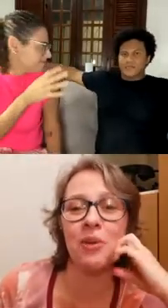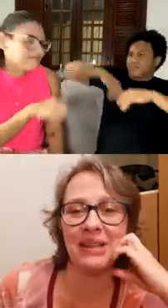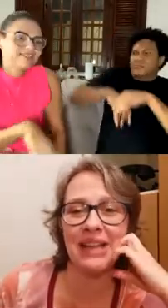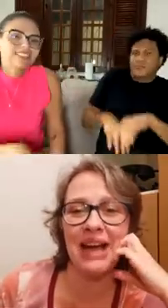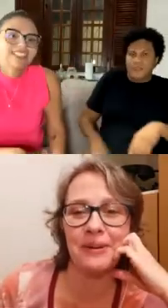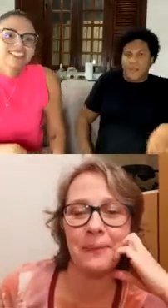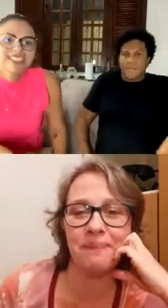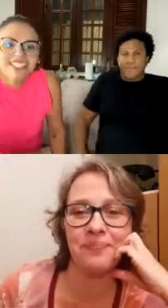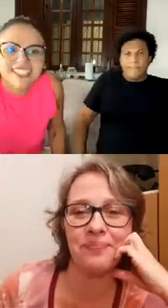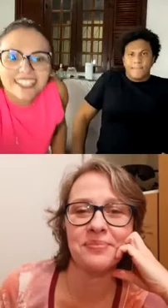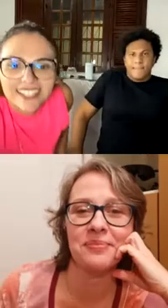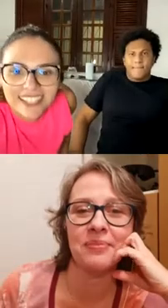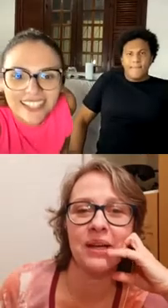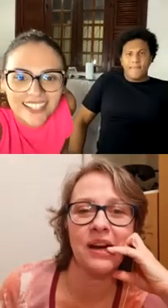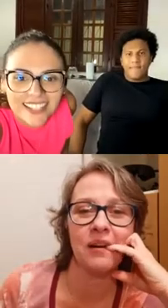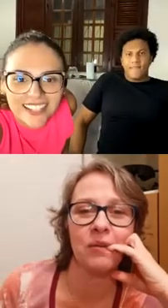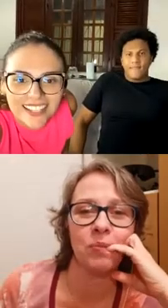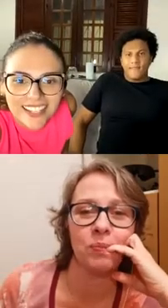subir comentário. Tá.